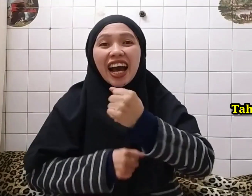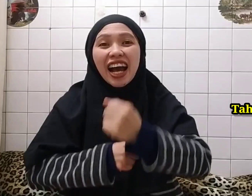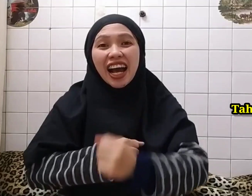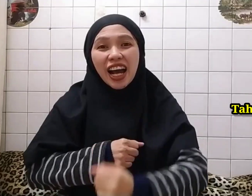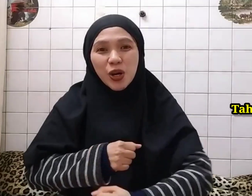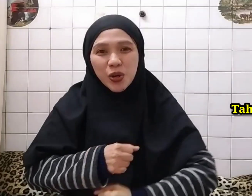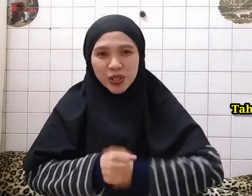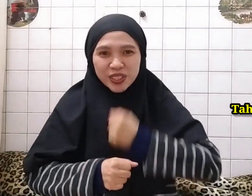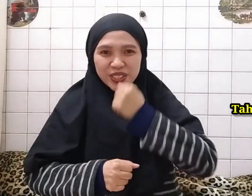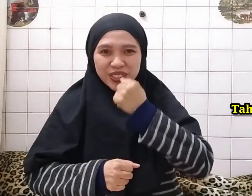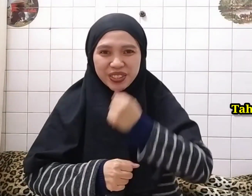tahun,